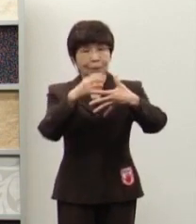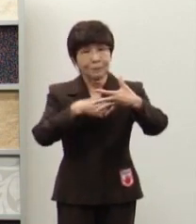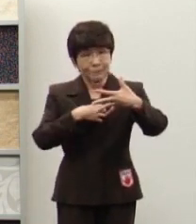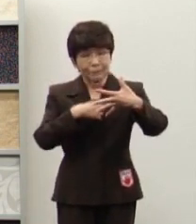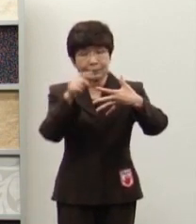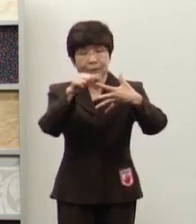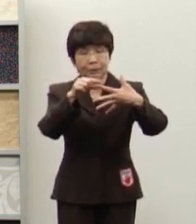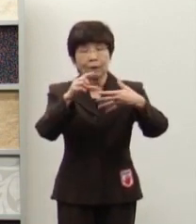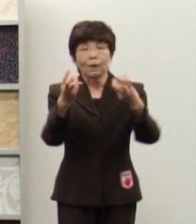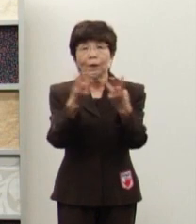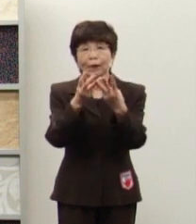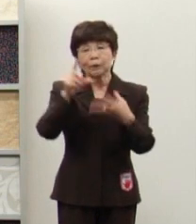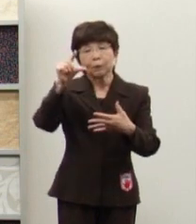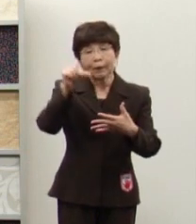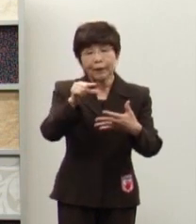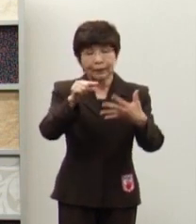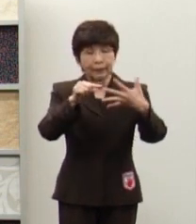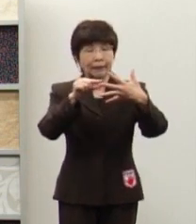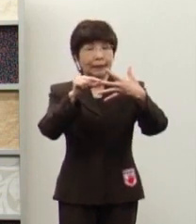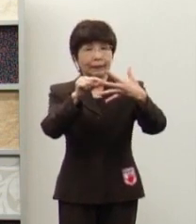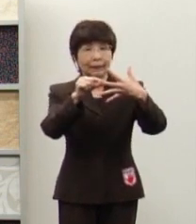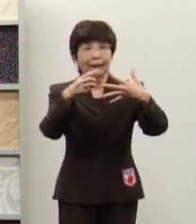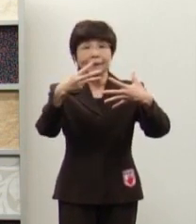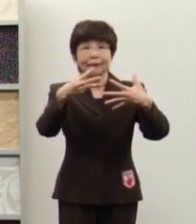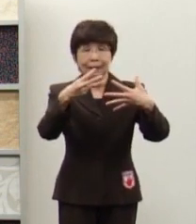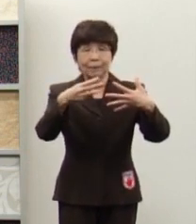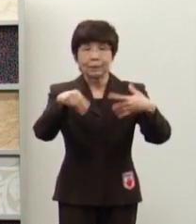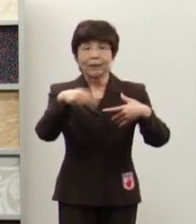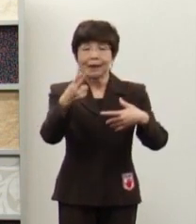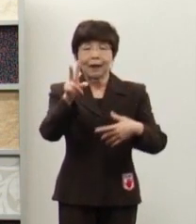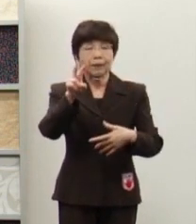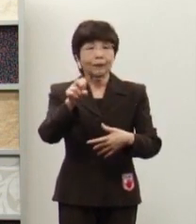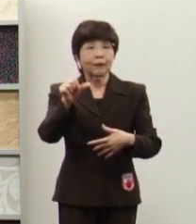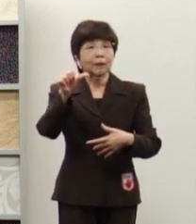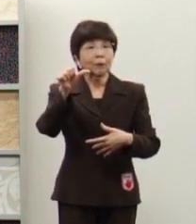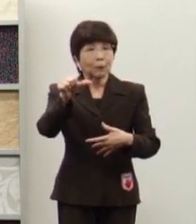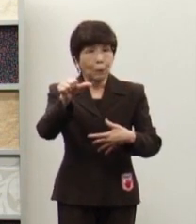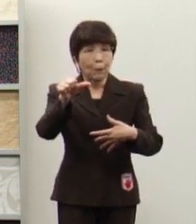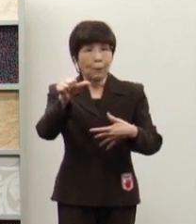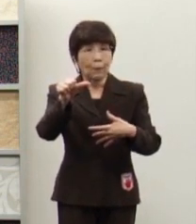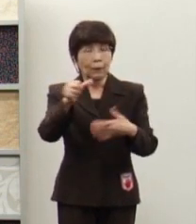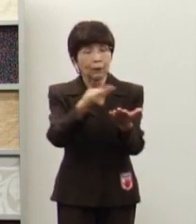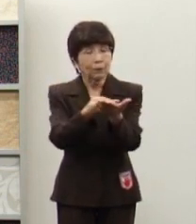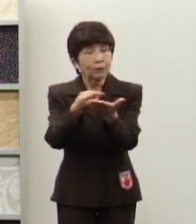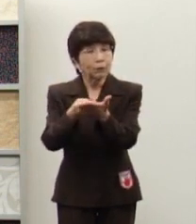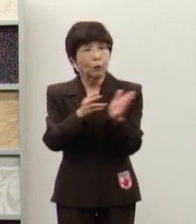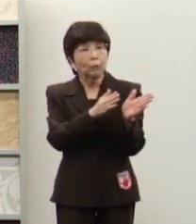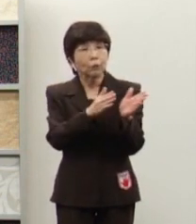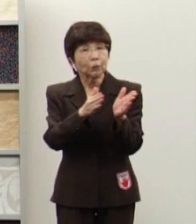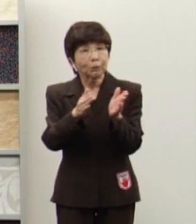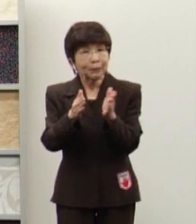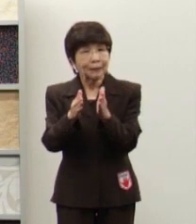替え、225床の水準まで引き上げることと、失礼、引き下げることといたします。